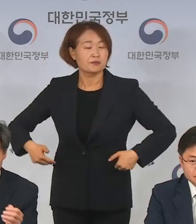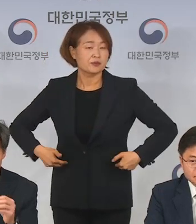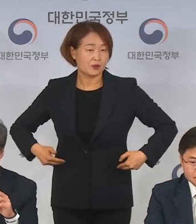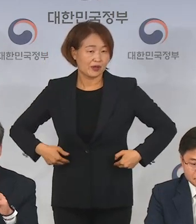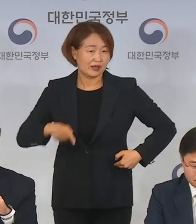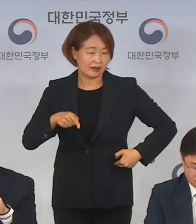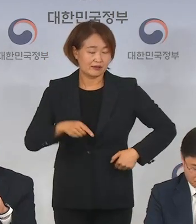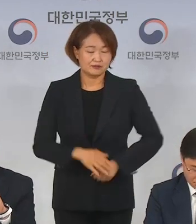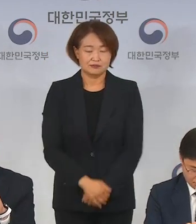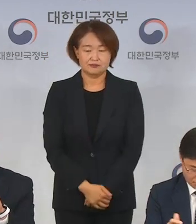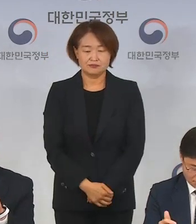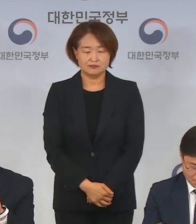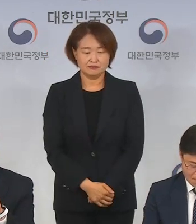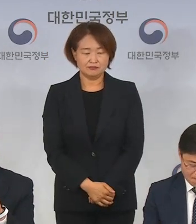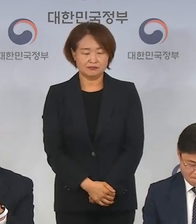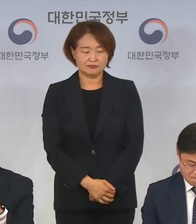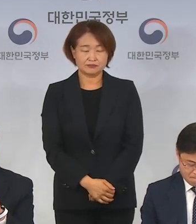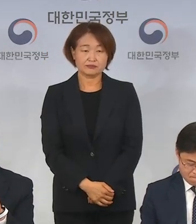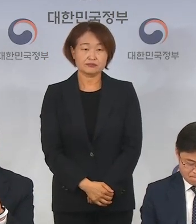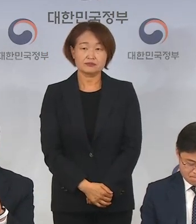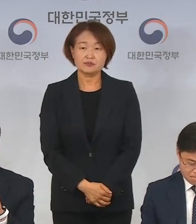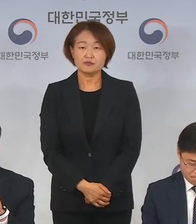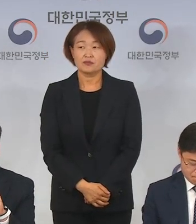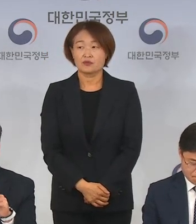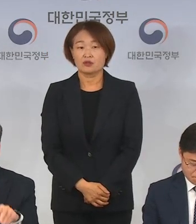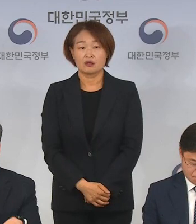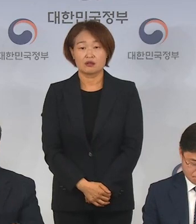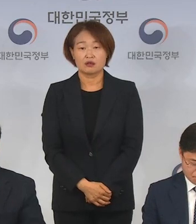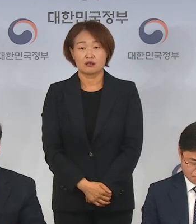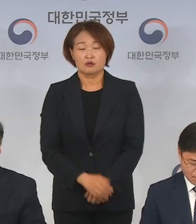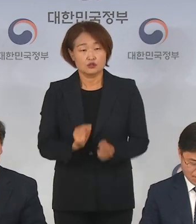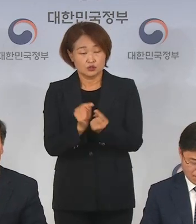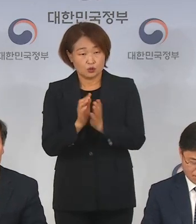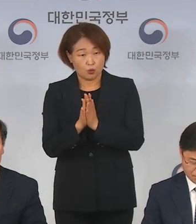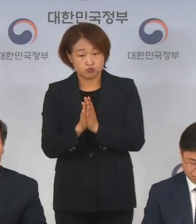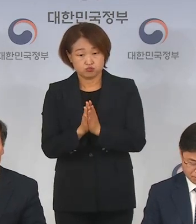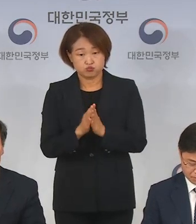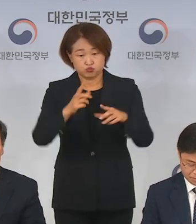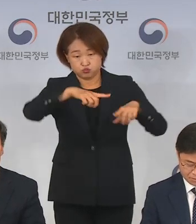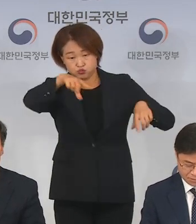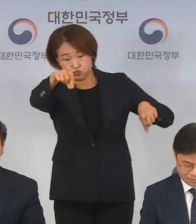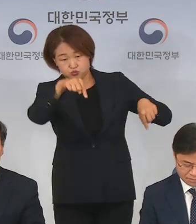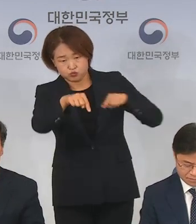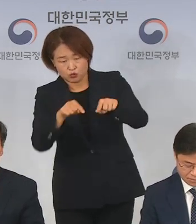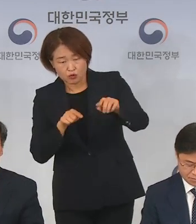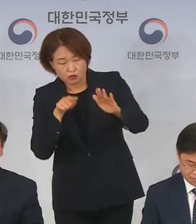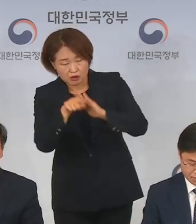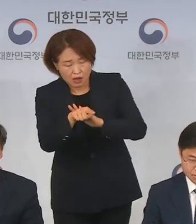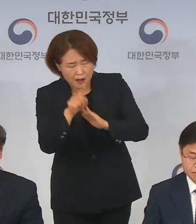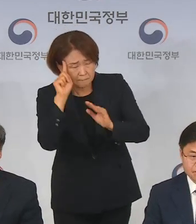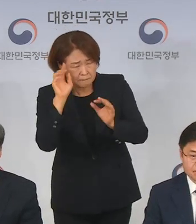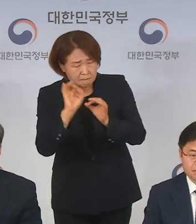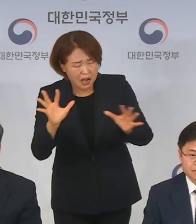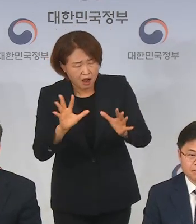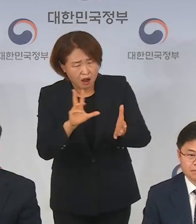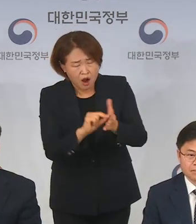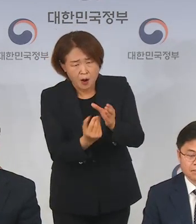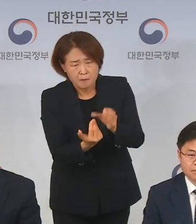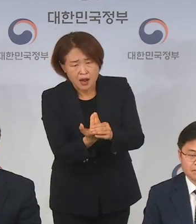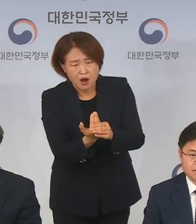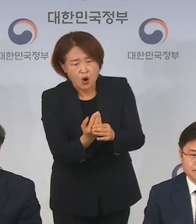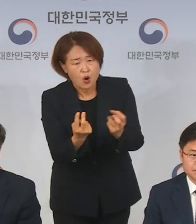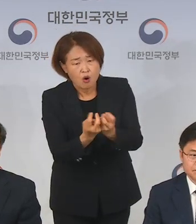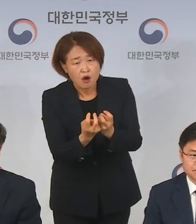하고요. 그다음에 지금 혹시 가서 눈으로 봤는데 현장 확인했더니 문제가 있으면 어떻게 할 거냐 이